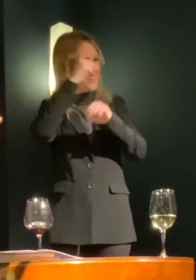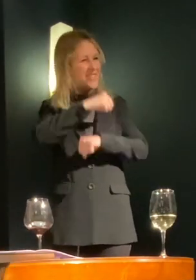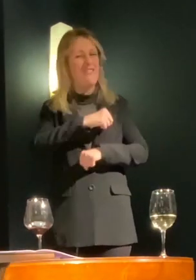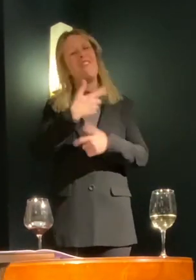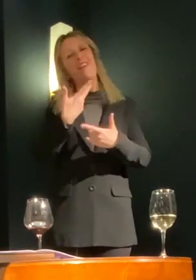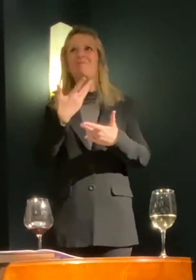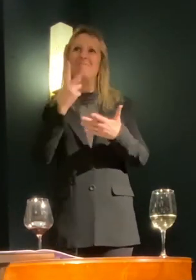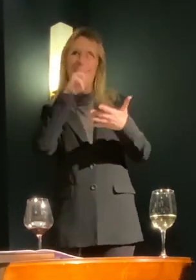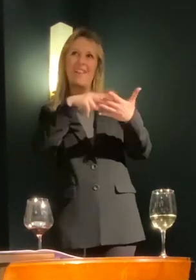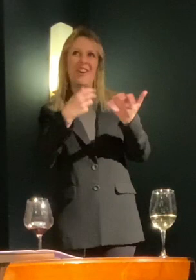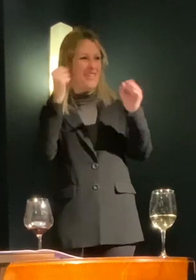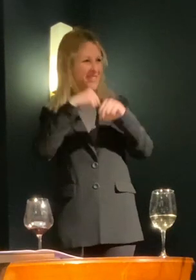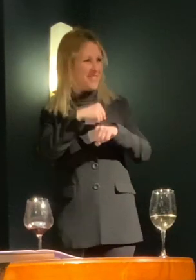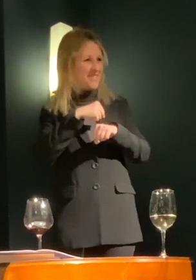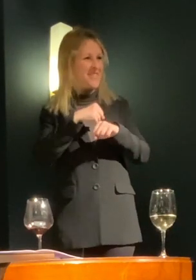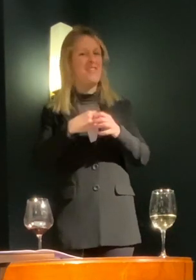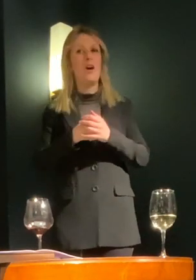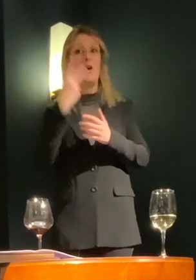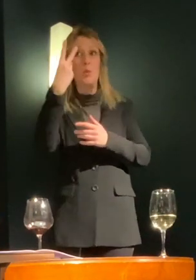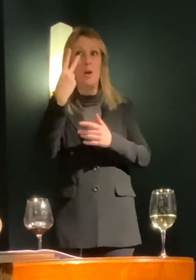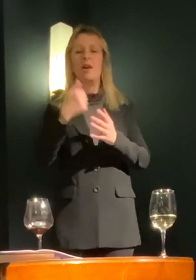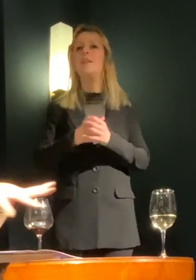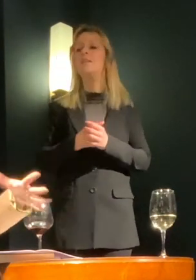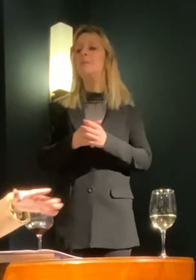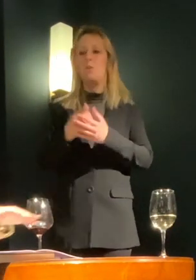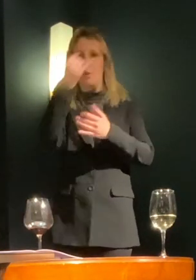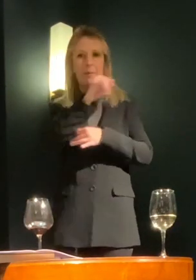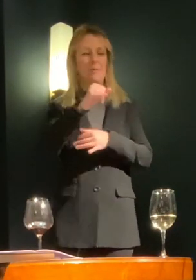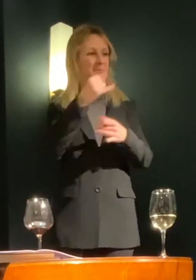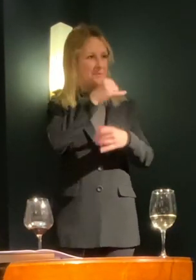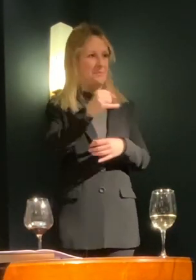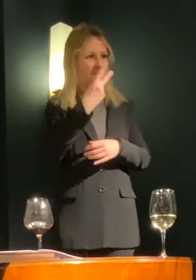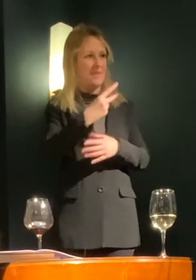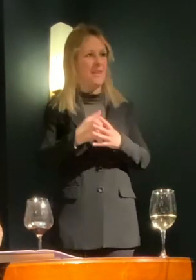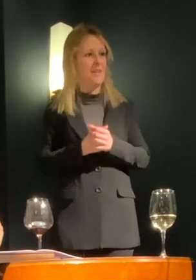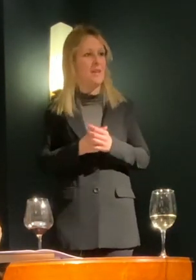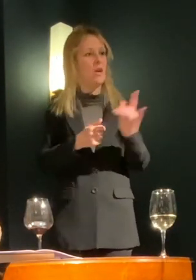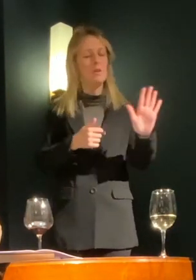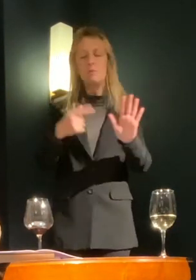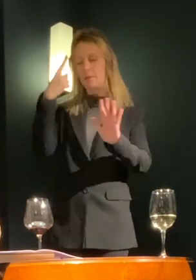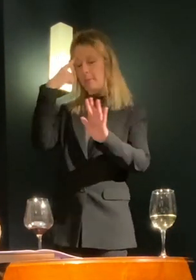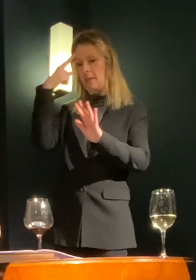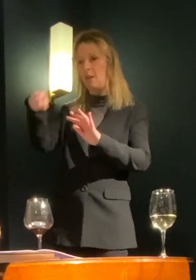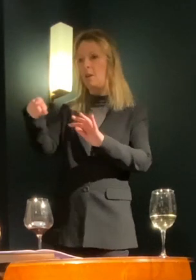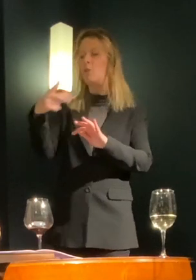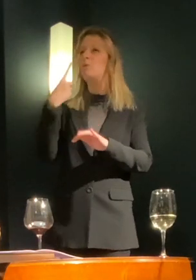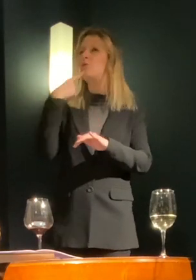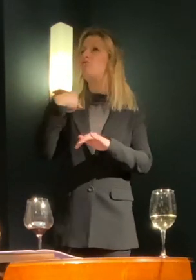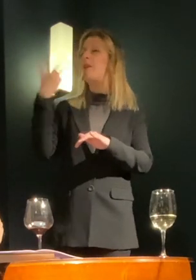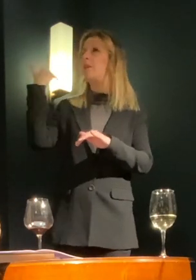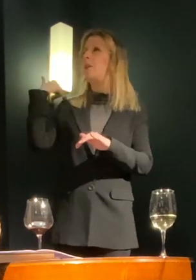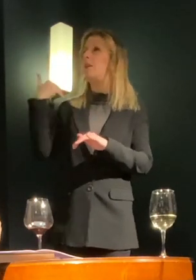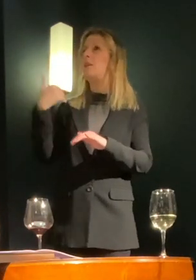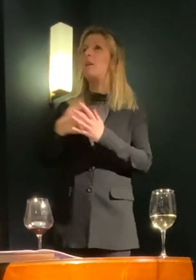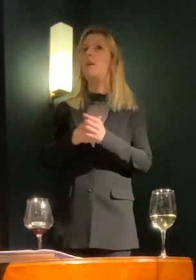che adesso lo ricomincio. Ultime due cose, poi se avete curiosità ve lo lascio per... Scusa, mi hai fatto venire in mente una cosa che tu dicevi, che appunto essendo